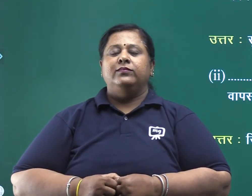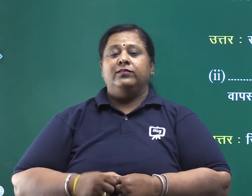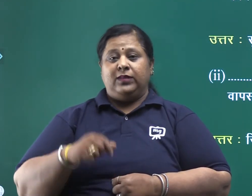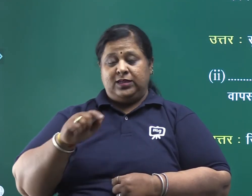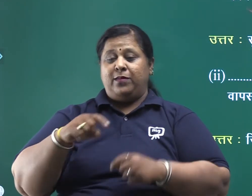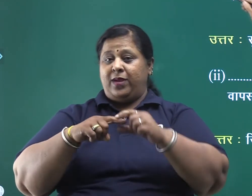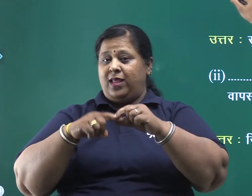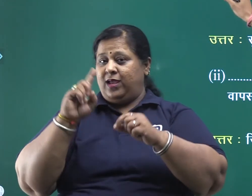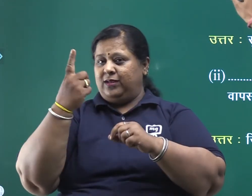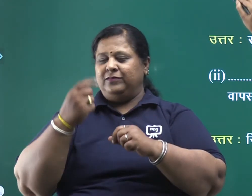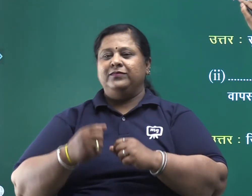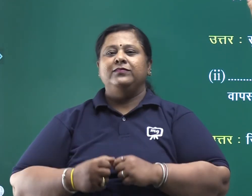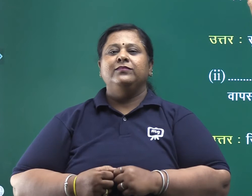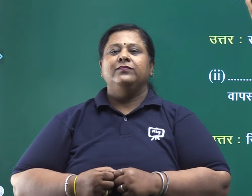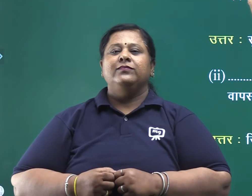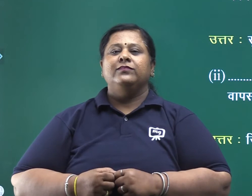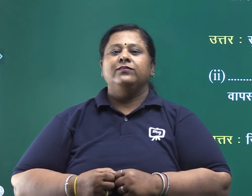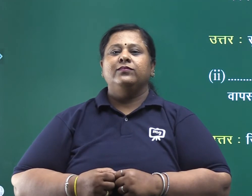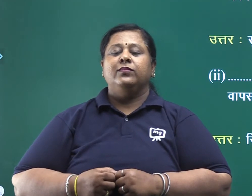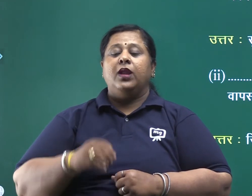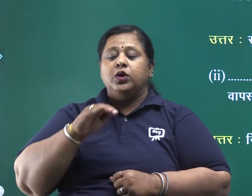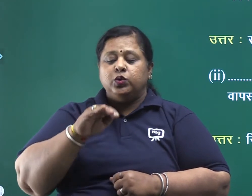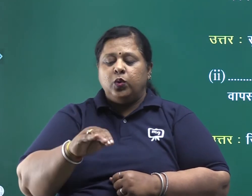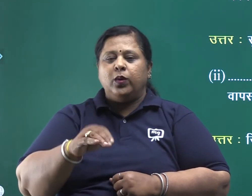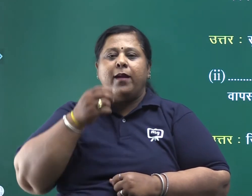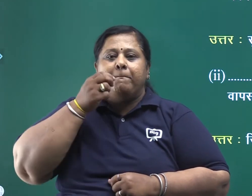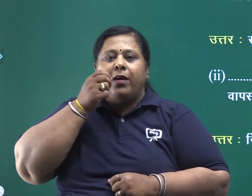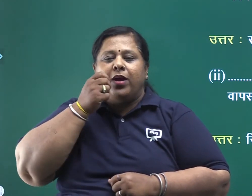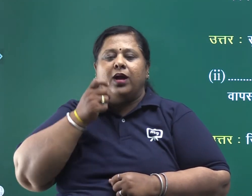इसमें पहला प्रश्न है छोटू के पापा